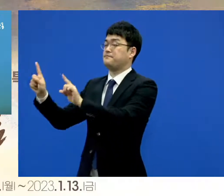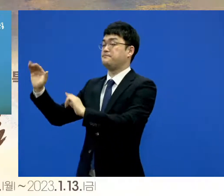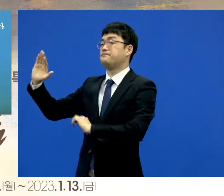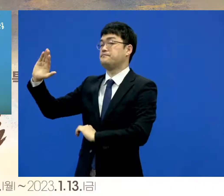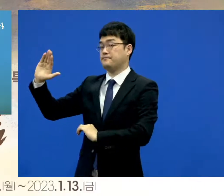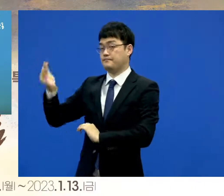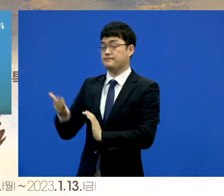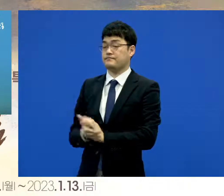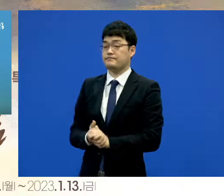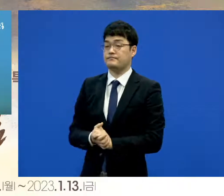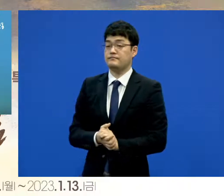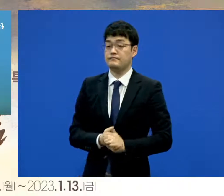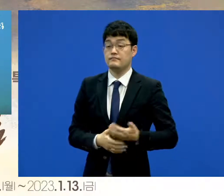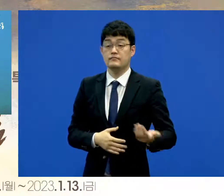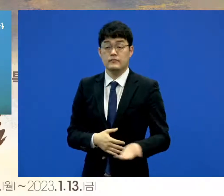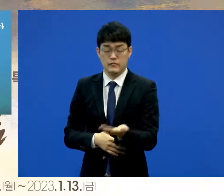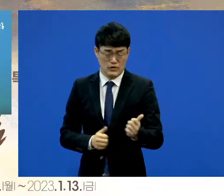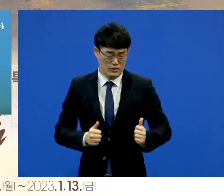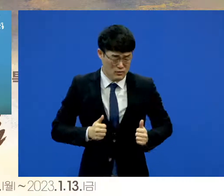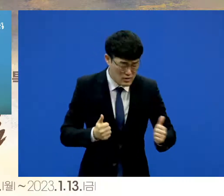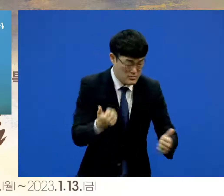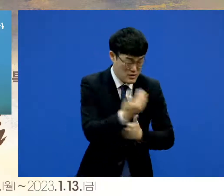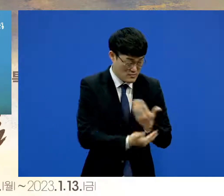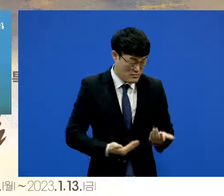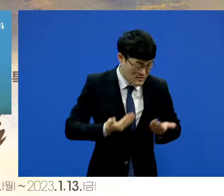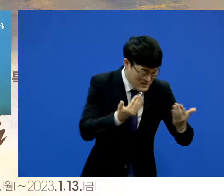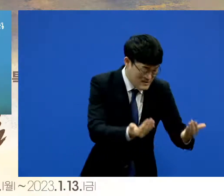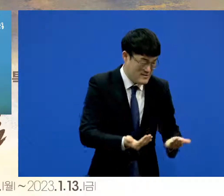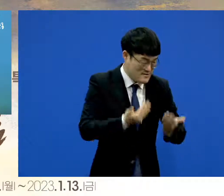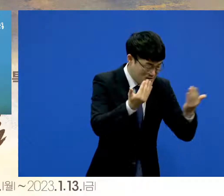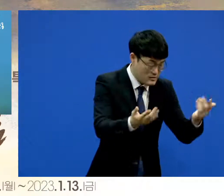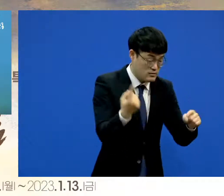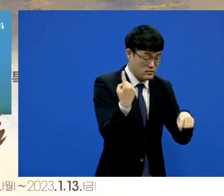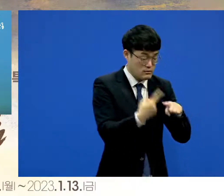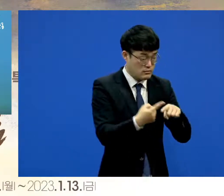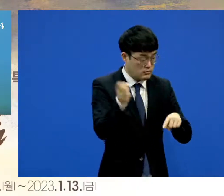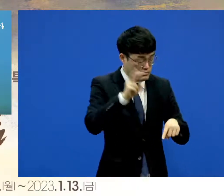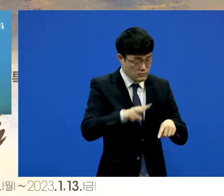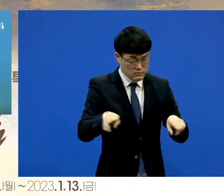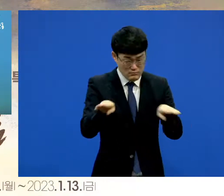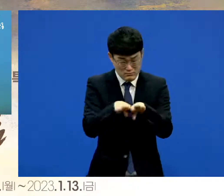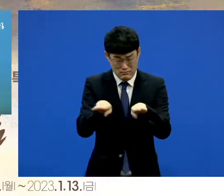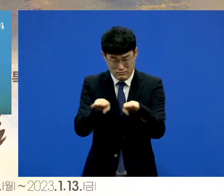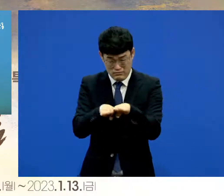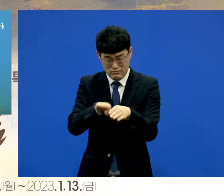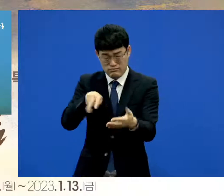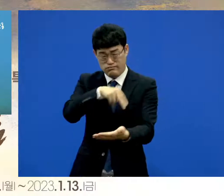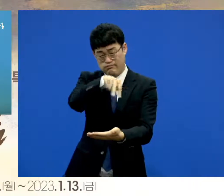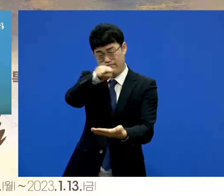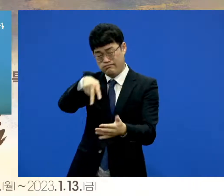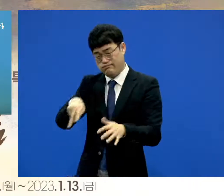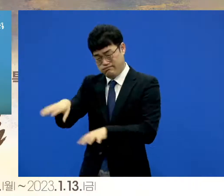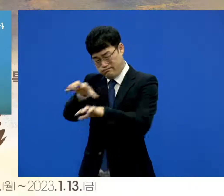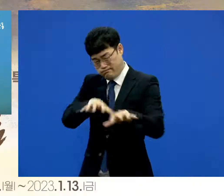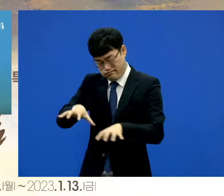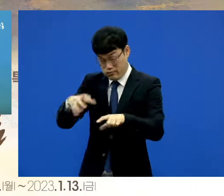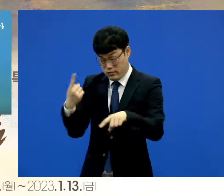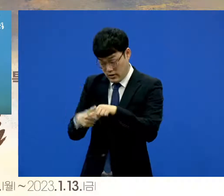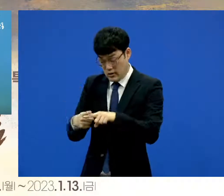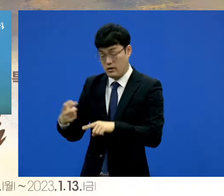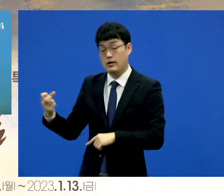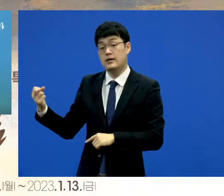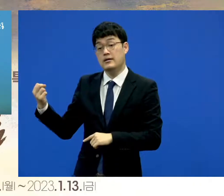그 방황한 거예요. 그리고 다시 떠났던 자리, 절망의 자리에서 다시 소망의 자리로 돌아오는. 이스라엘